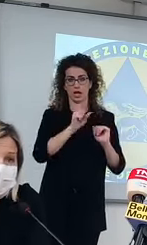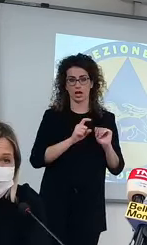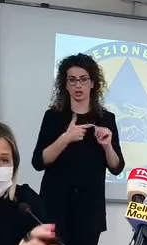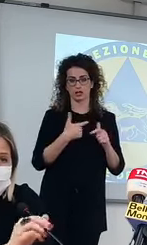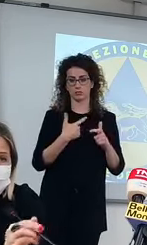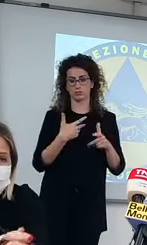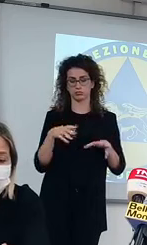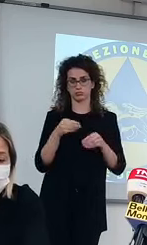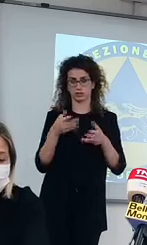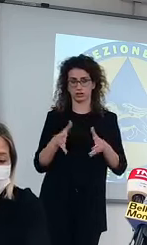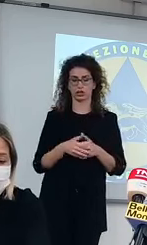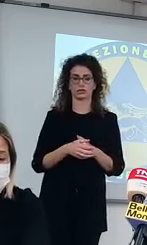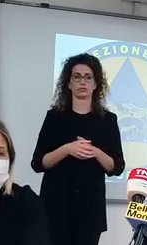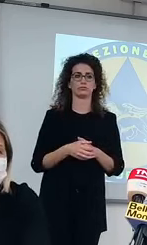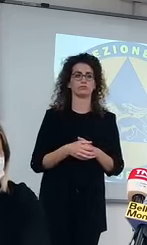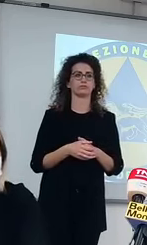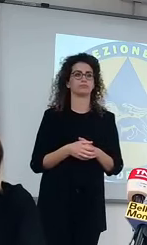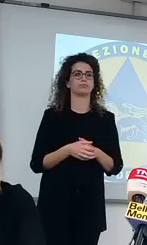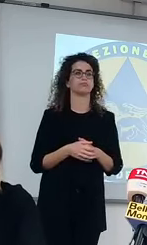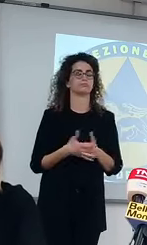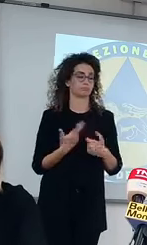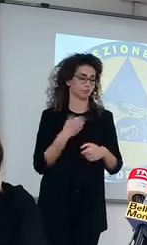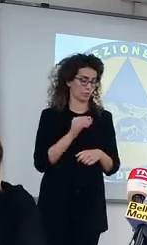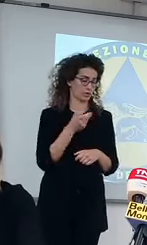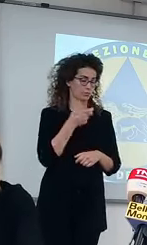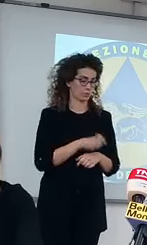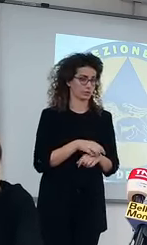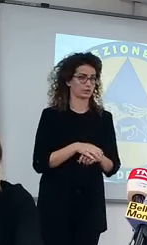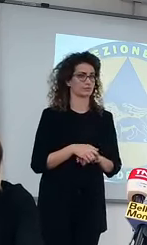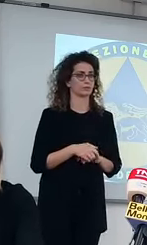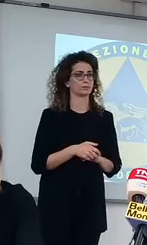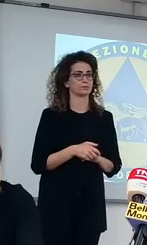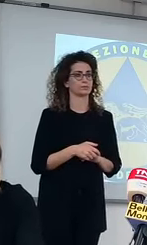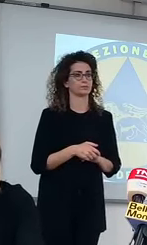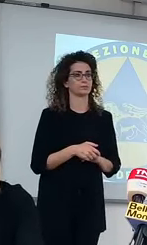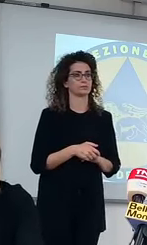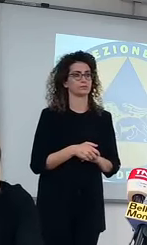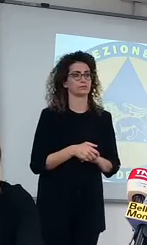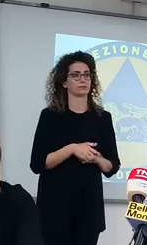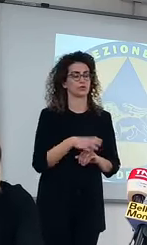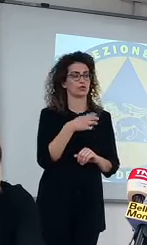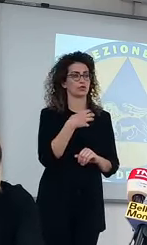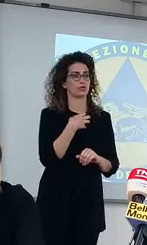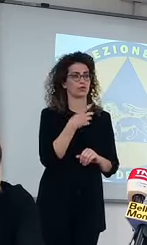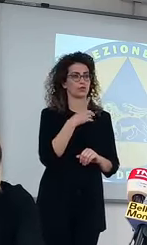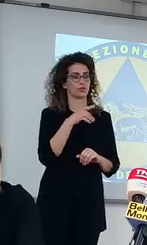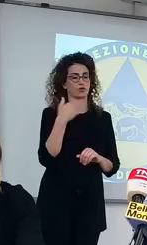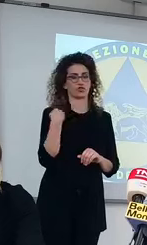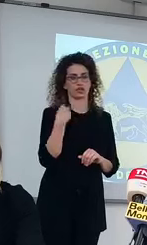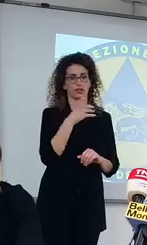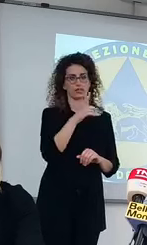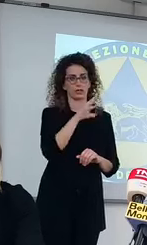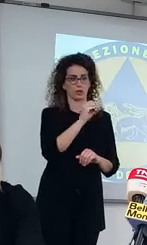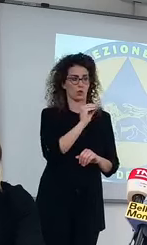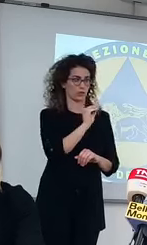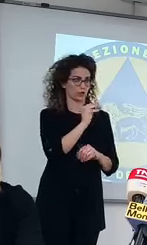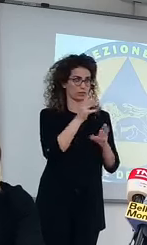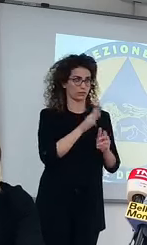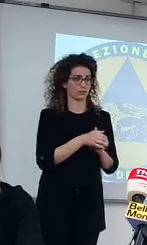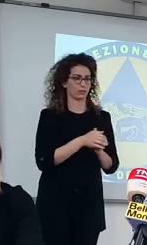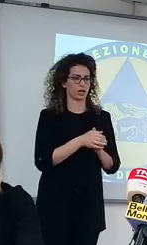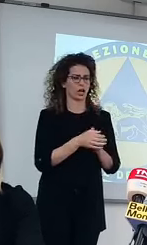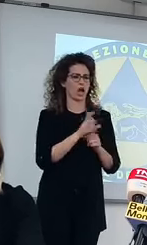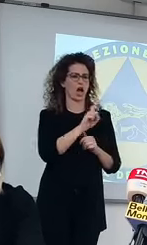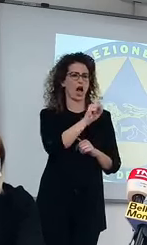diminuiti. Perfetto. Allora, ve lo chiedo perché abbiamo chiesto al generale Figliuolo che fine fanno gli AstraZeneca e i Johnson